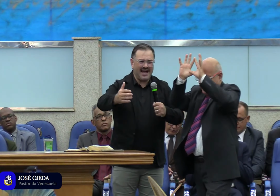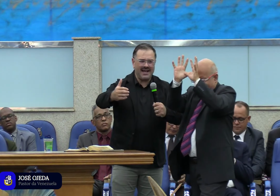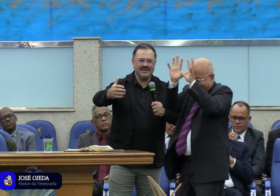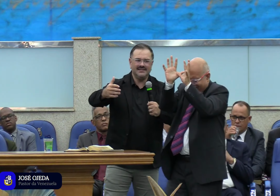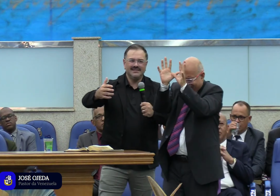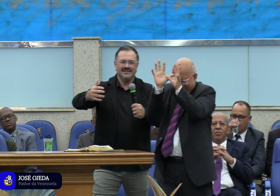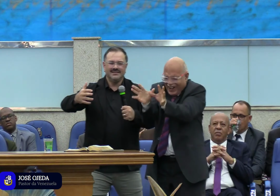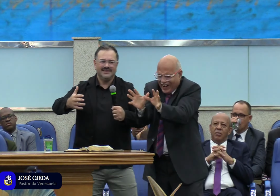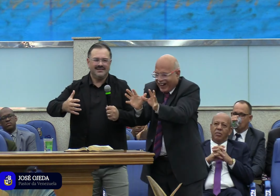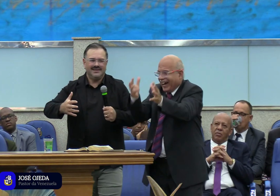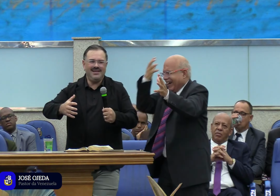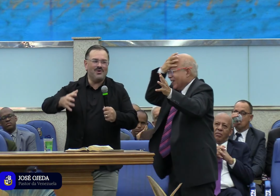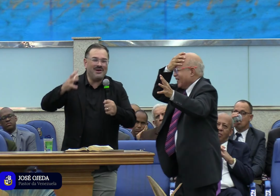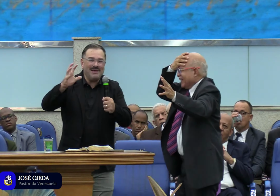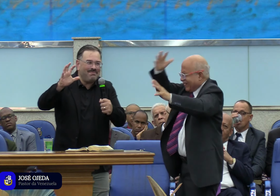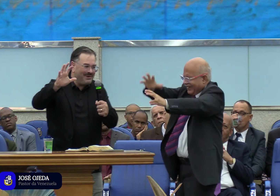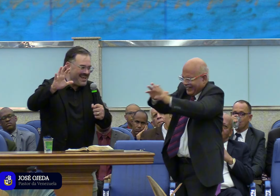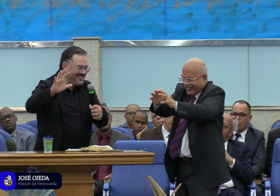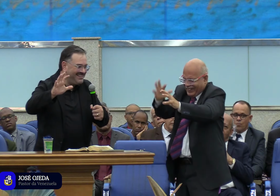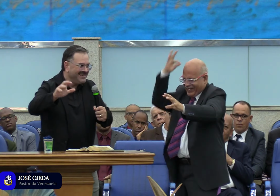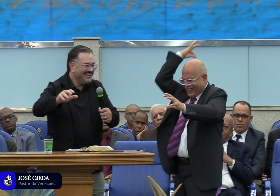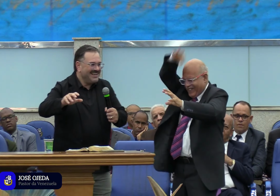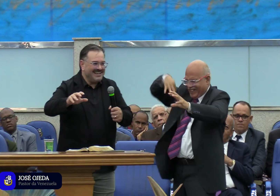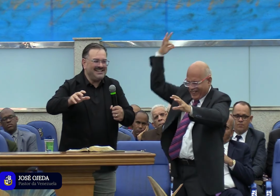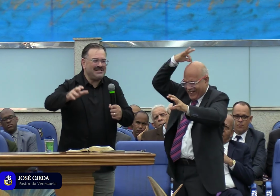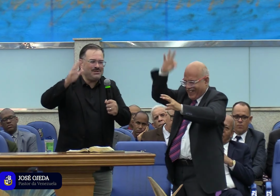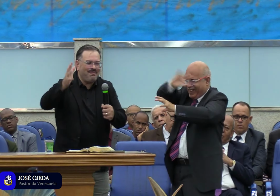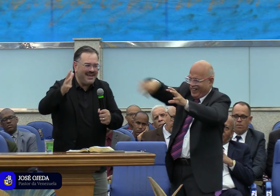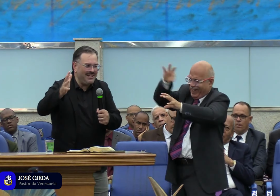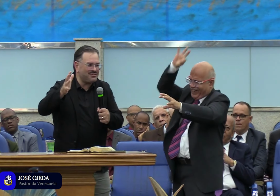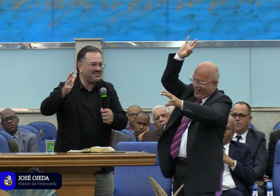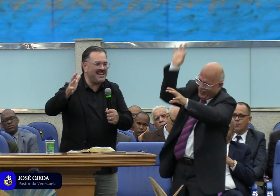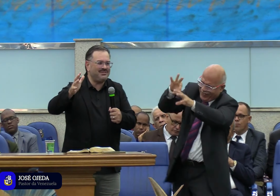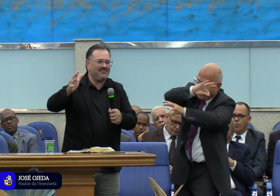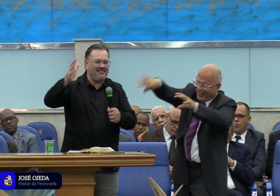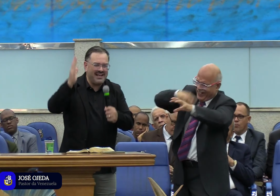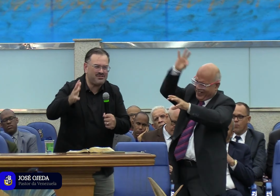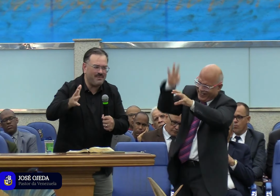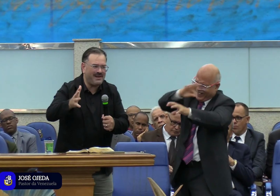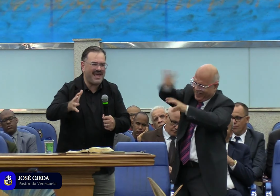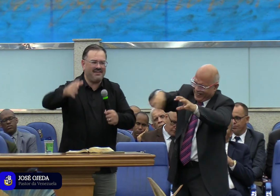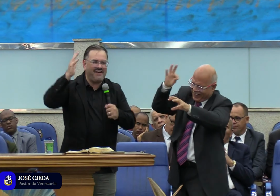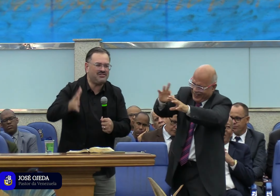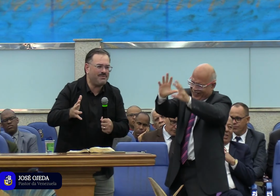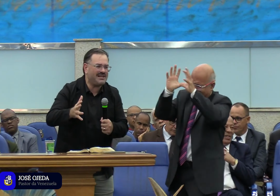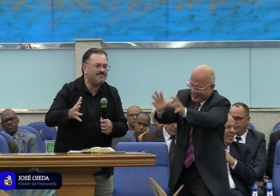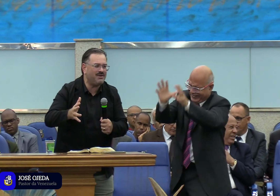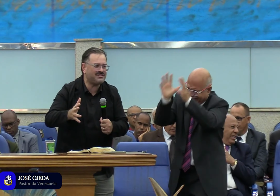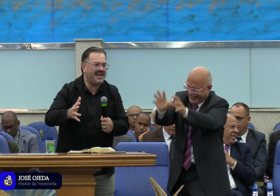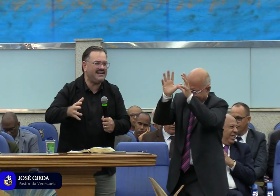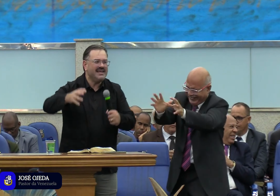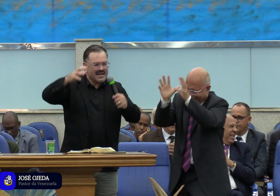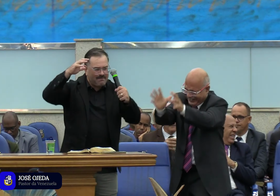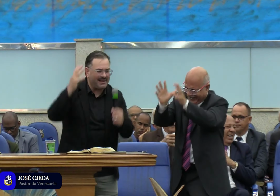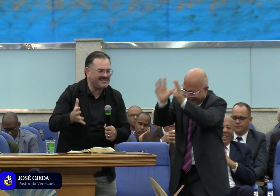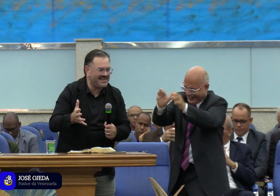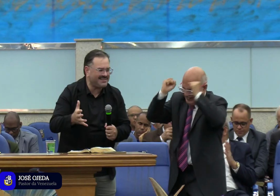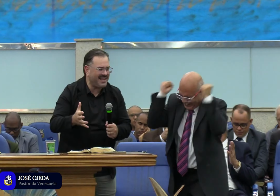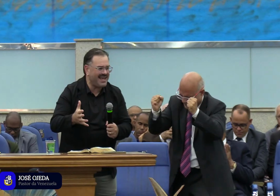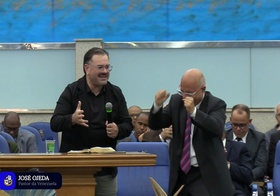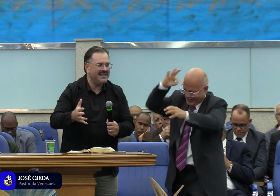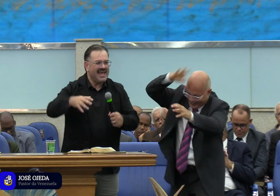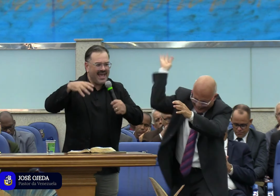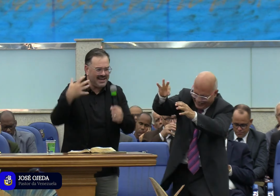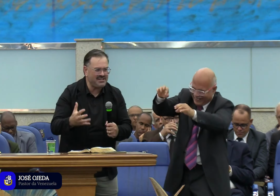vem cá. Eu orei por ele e disse: Espírito Santo, vem sobre ele, vem sobre as mãos dele,